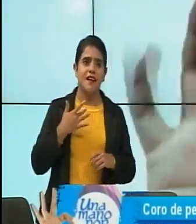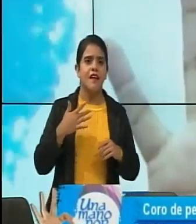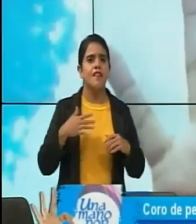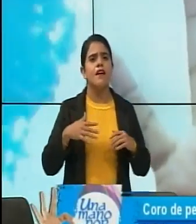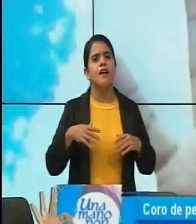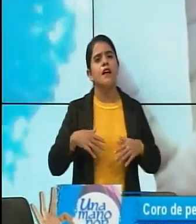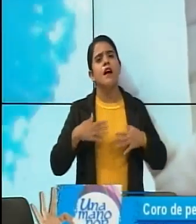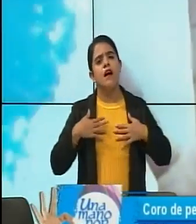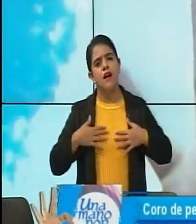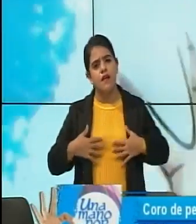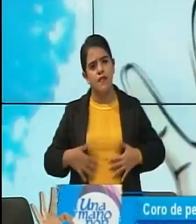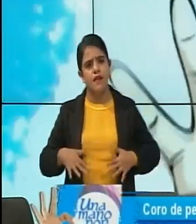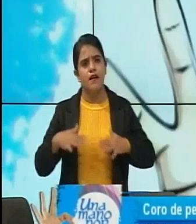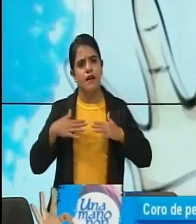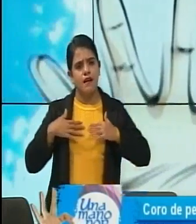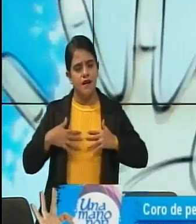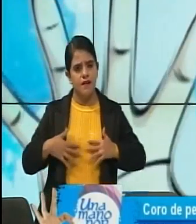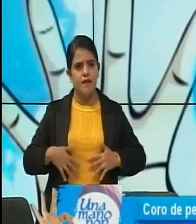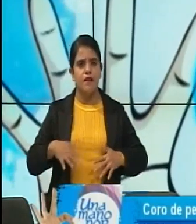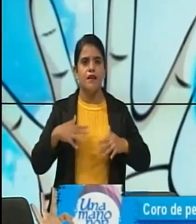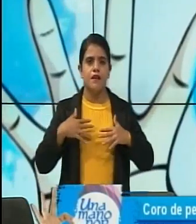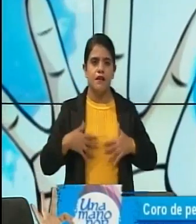sentir, a